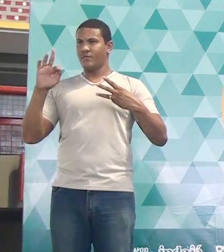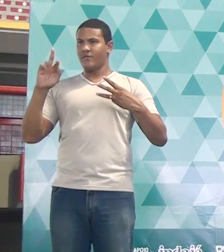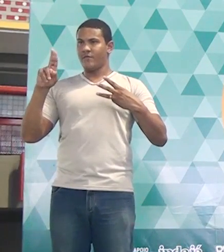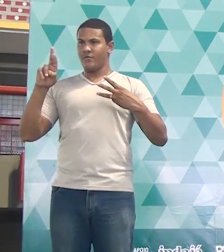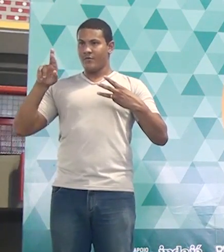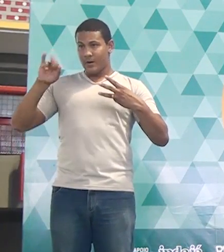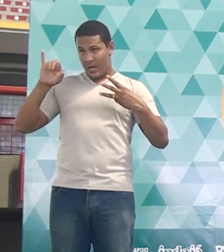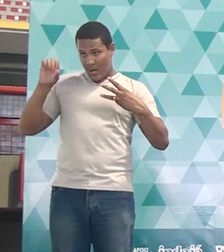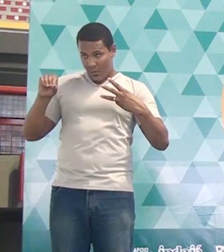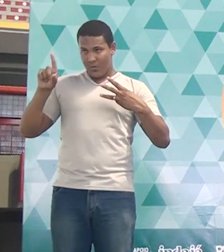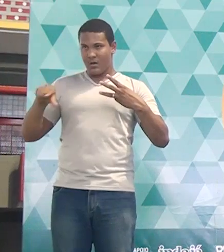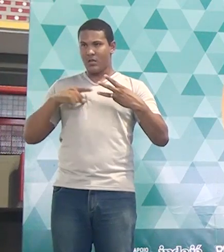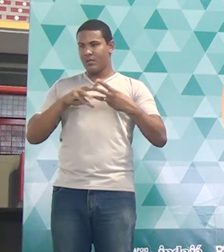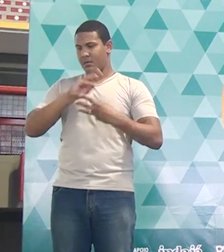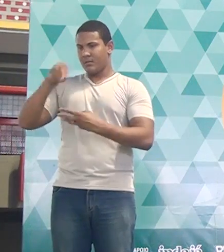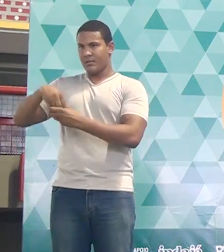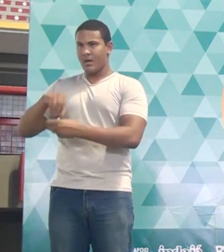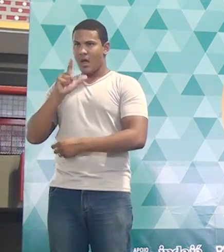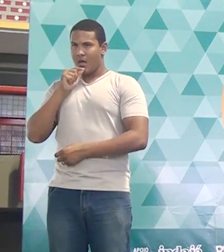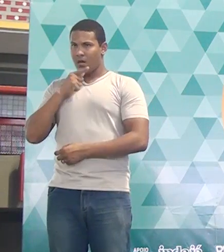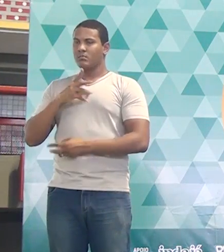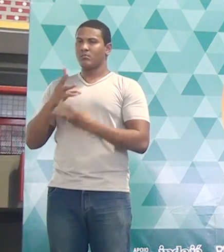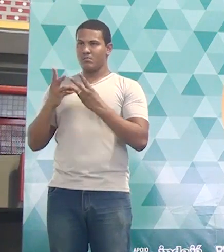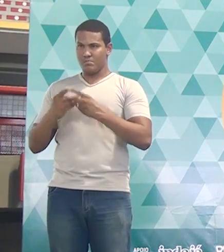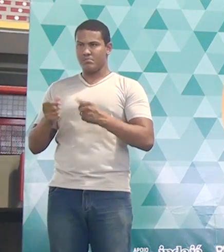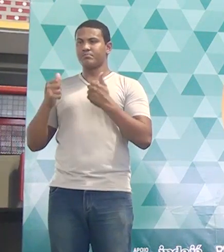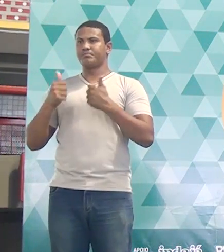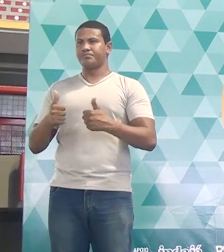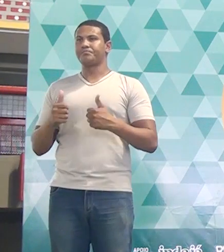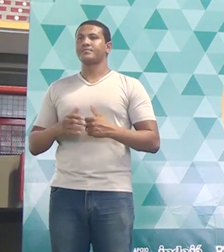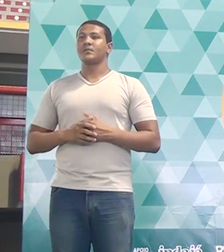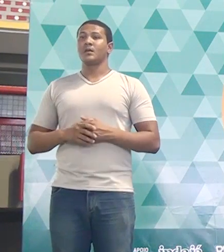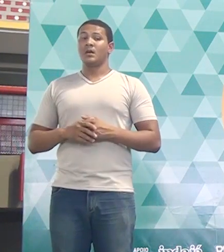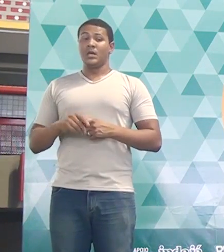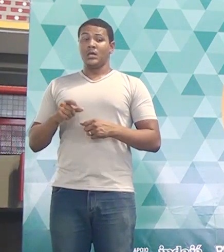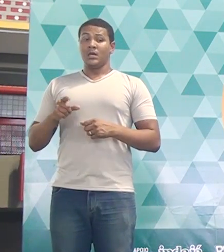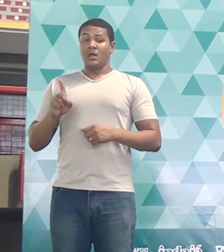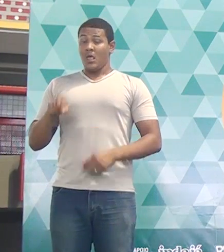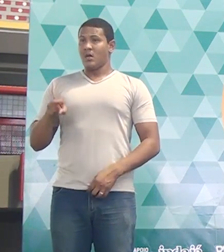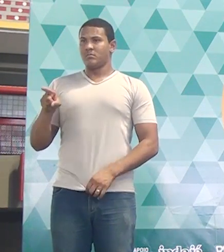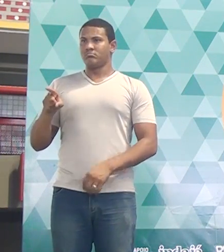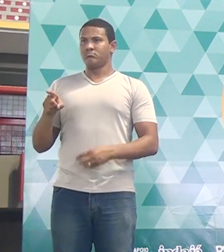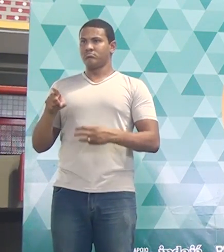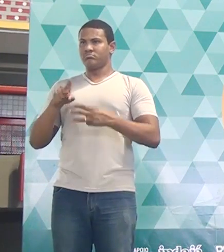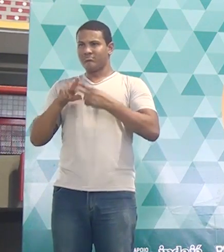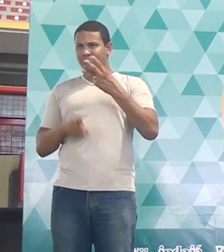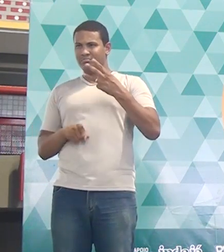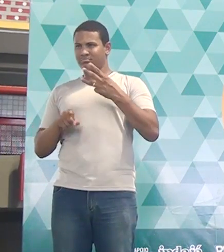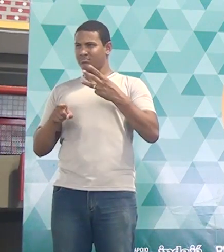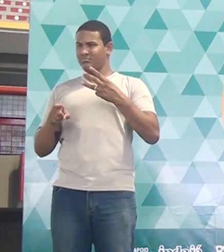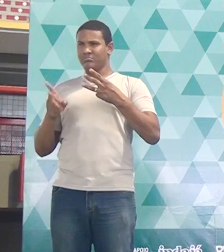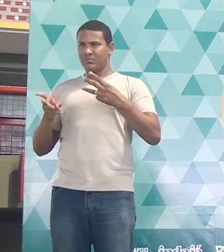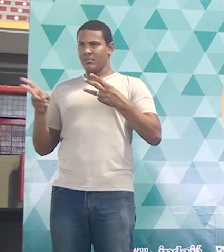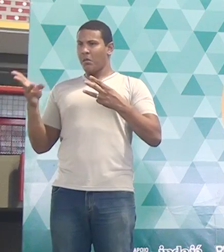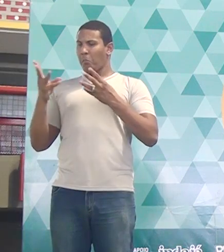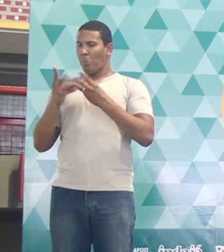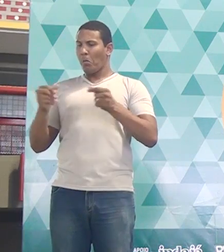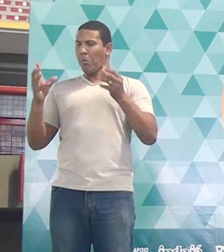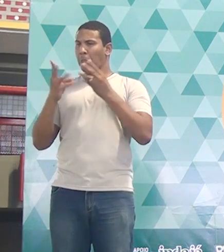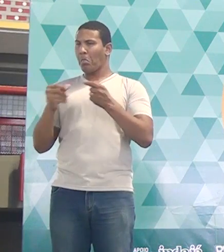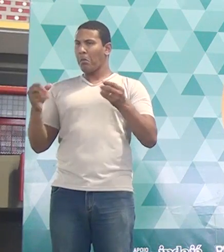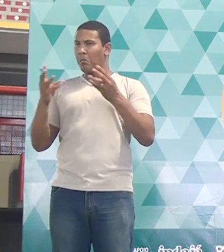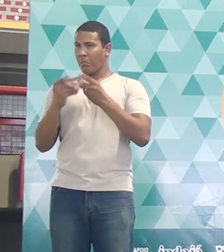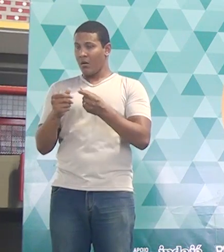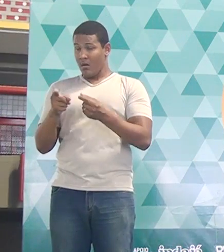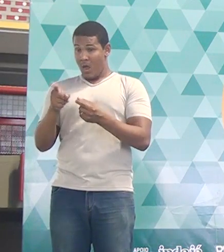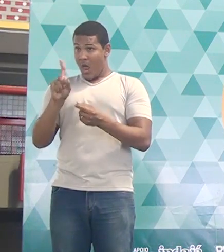em SO2, água e enxofre. Pessoal, todo ácido instável é fraco. Para eles, você não faz contas.